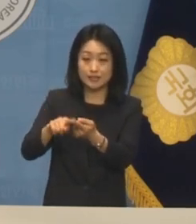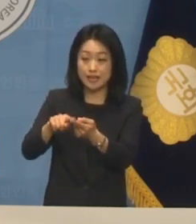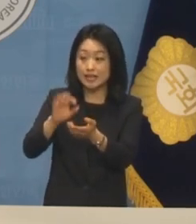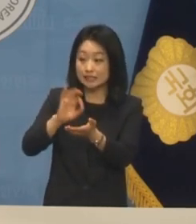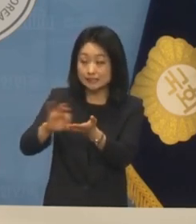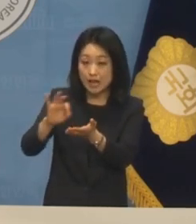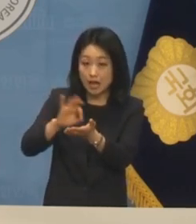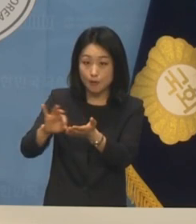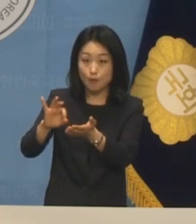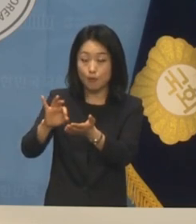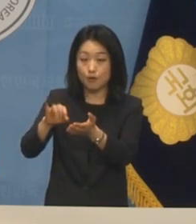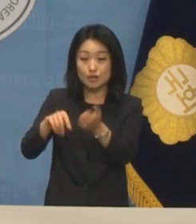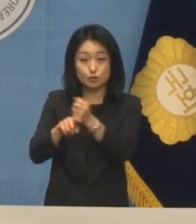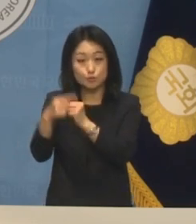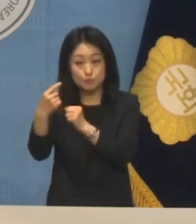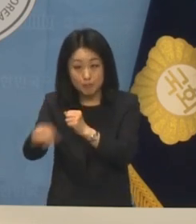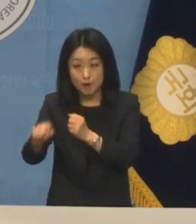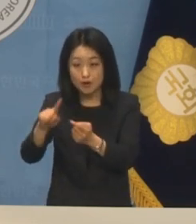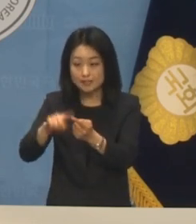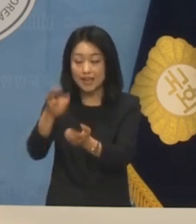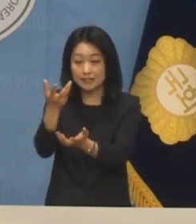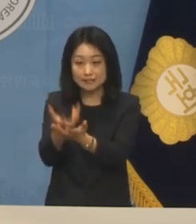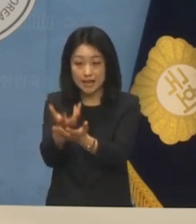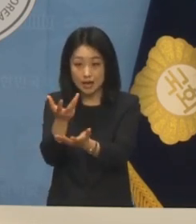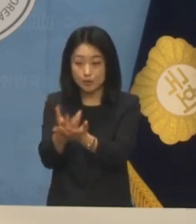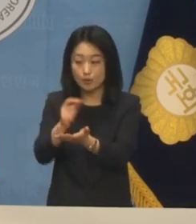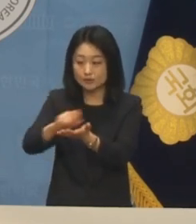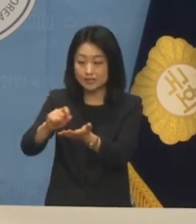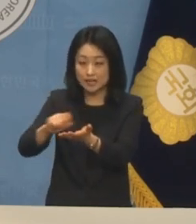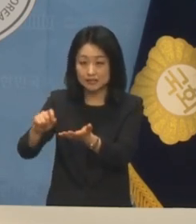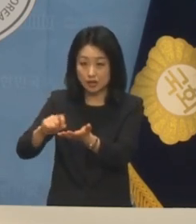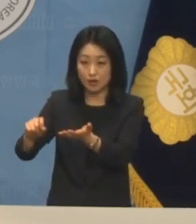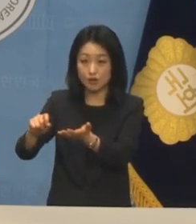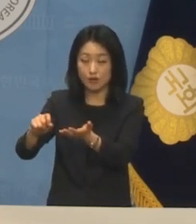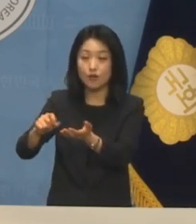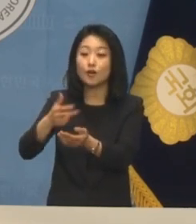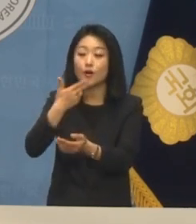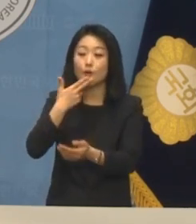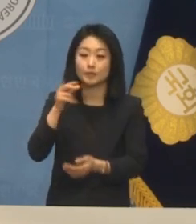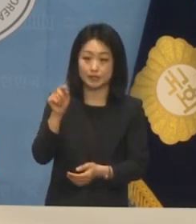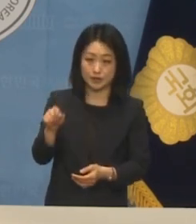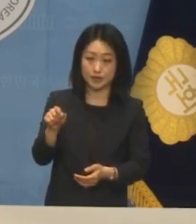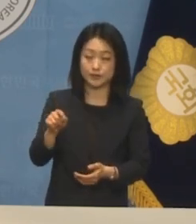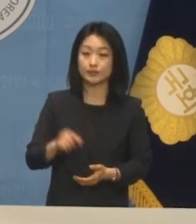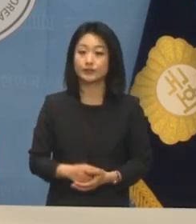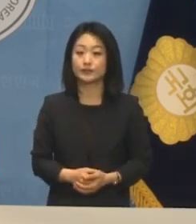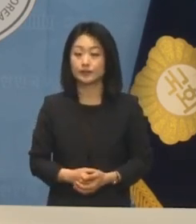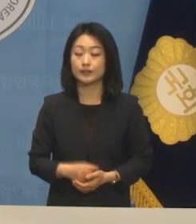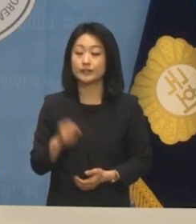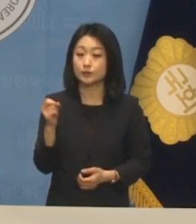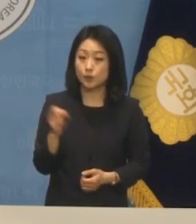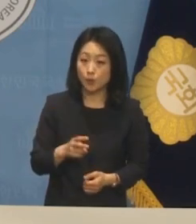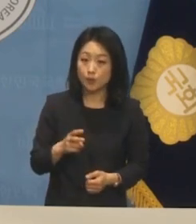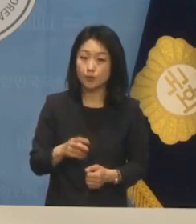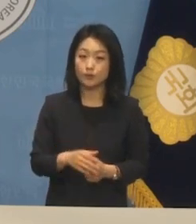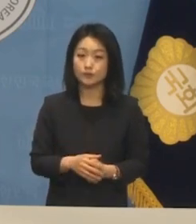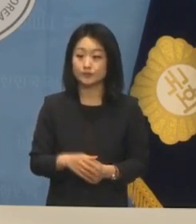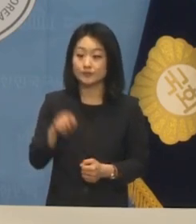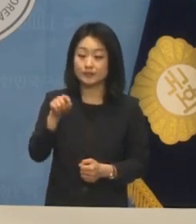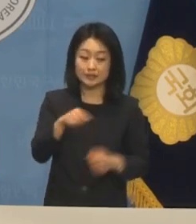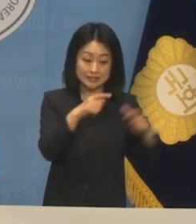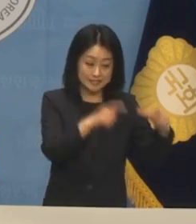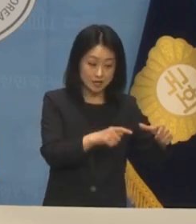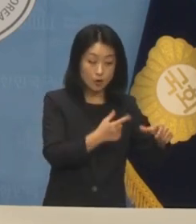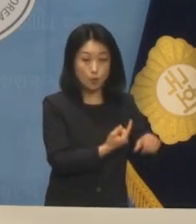사용의 불가피성을 입증하는 증빙 자료를 작성해 품위하지 않았다는 것입니다. 따라서 관할